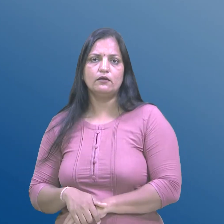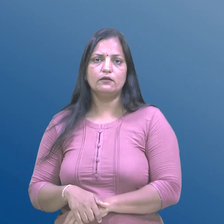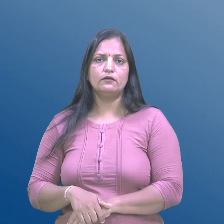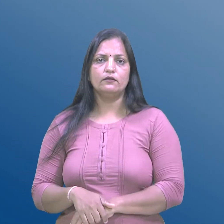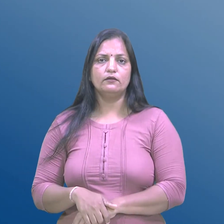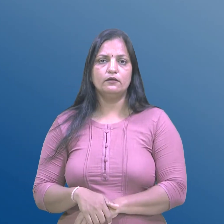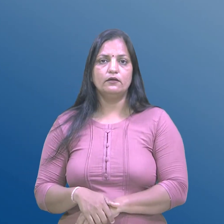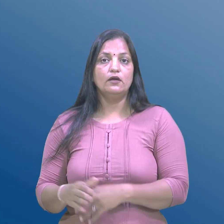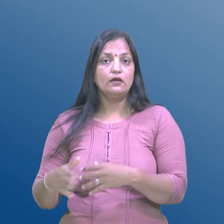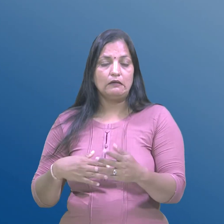કે અલગાવ